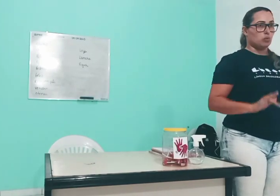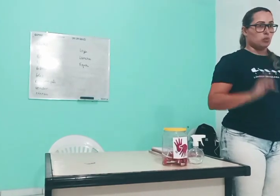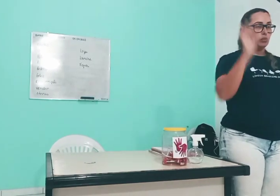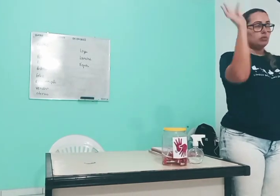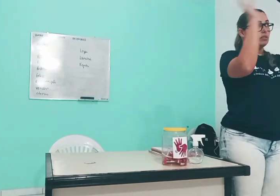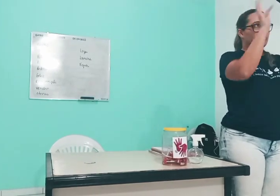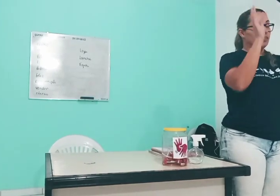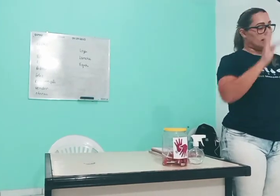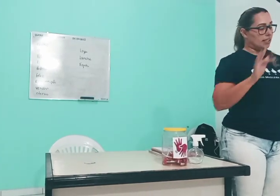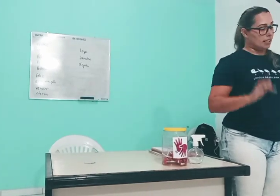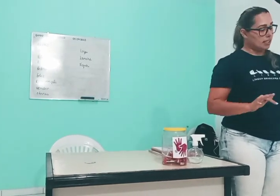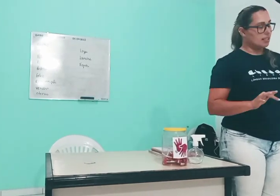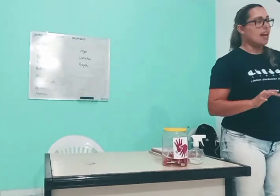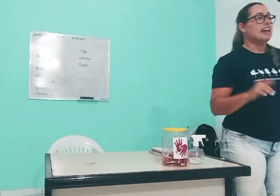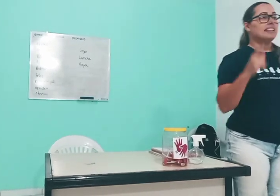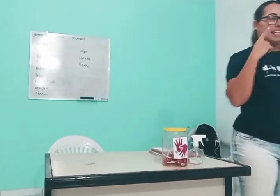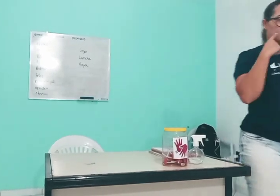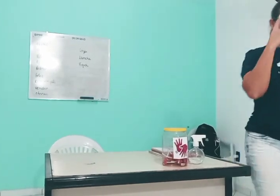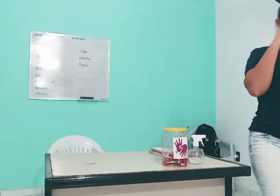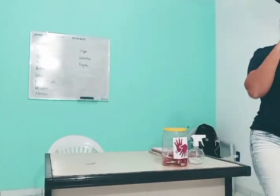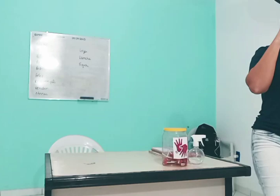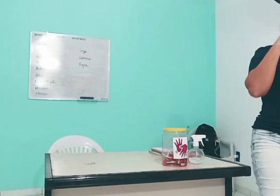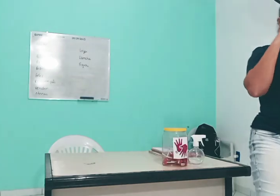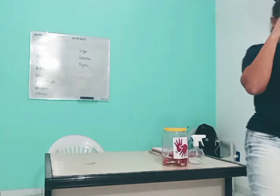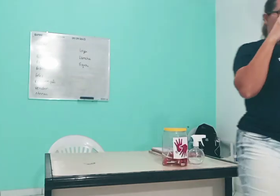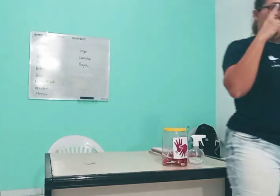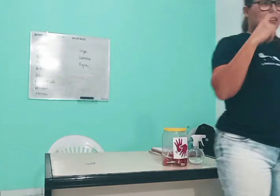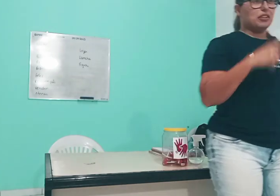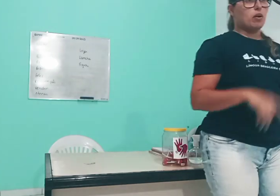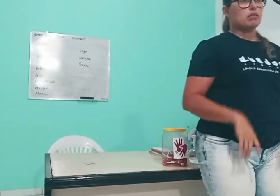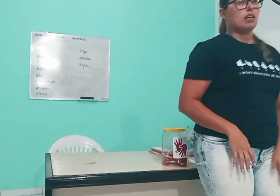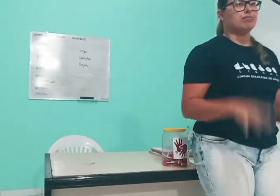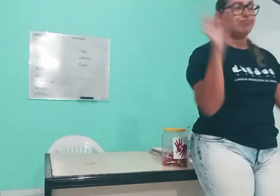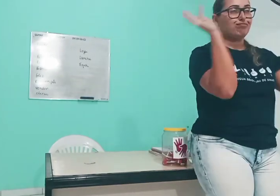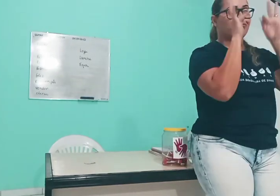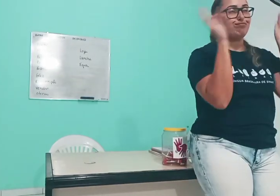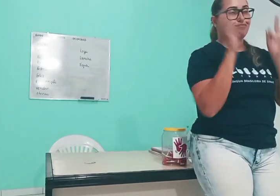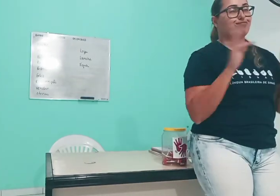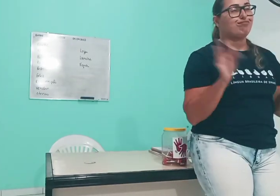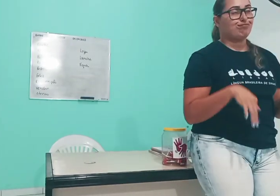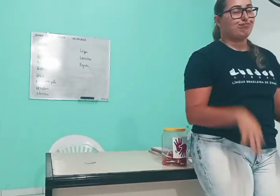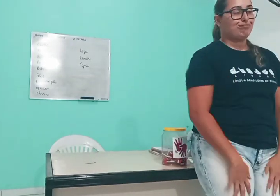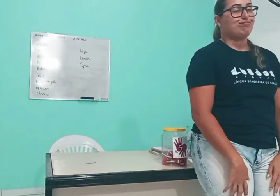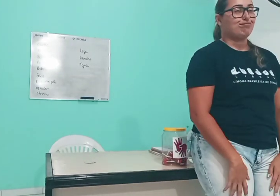todo mundo. Tem expressão, né? Não tem como falar.